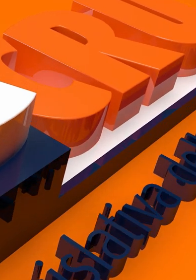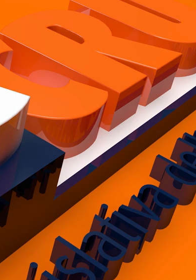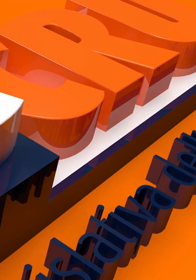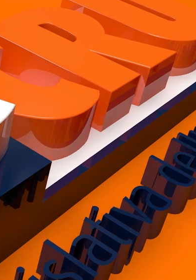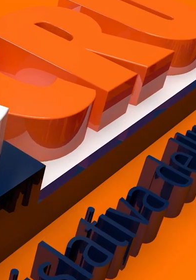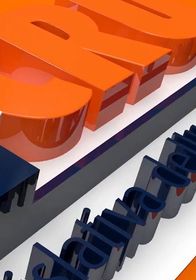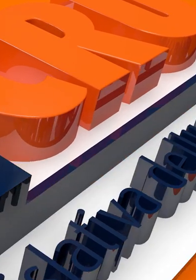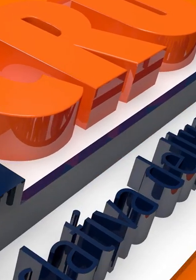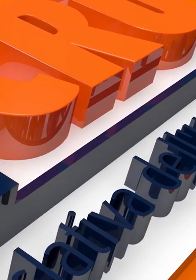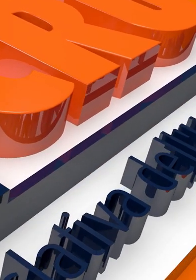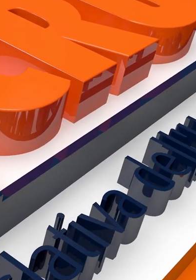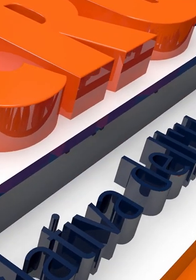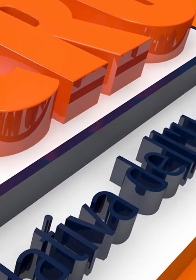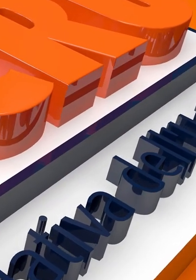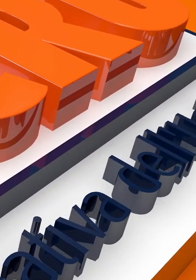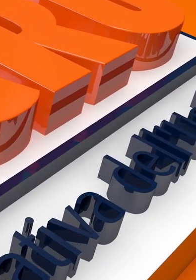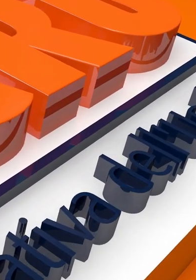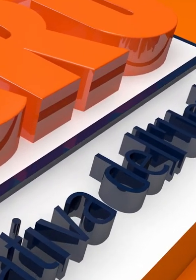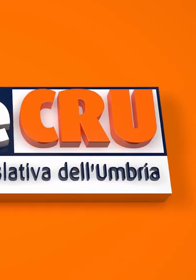Musica